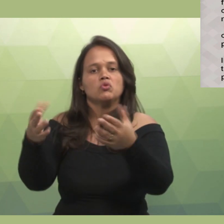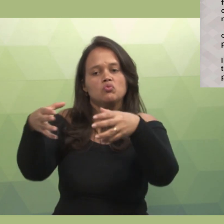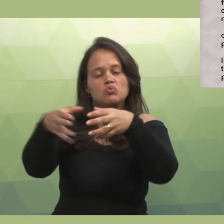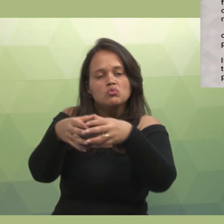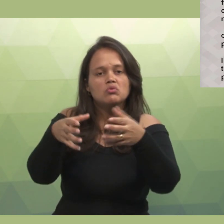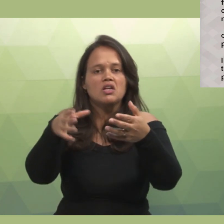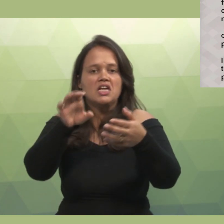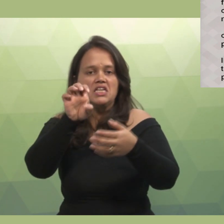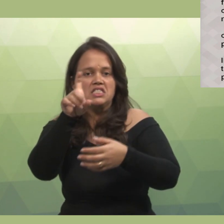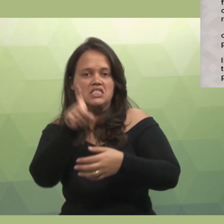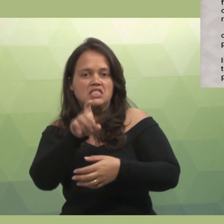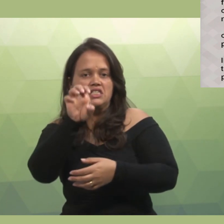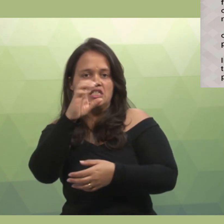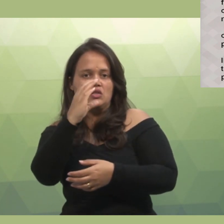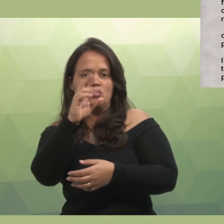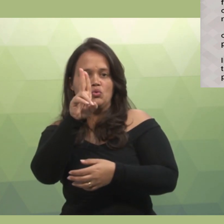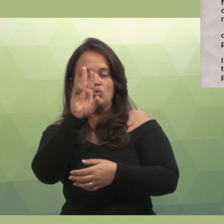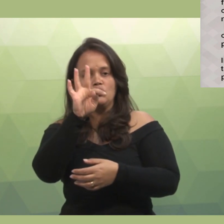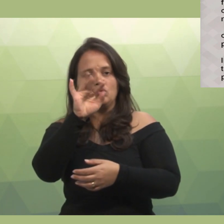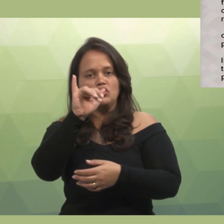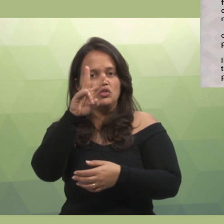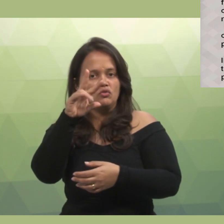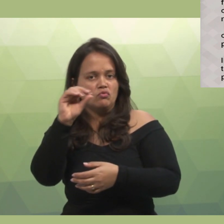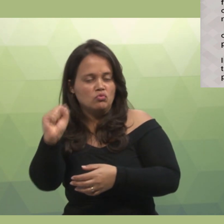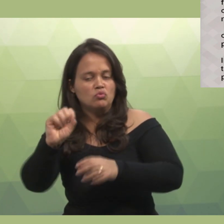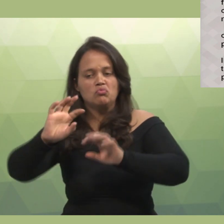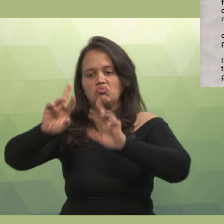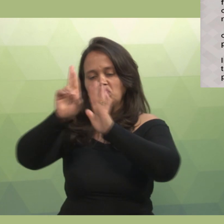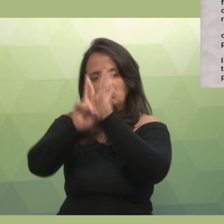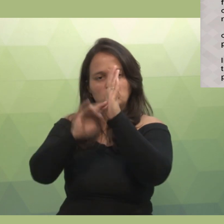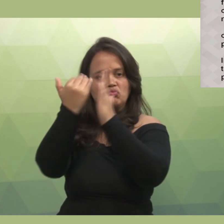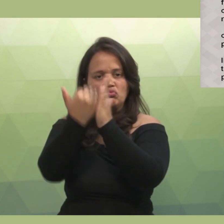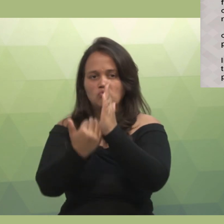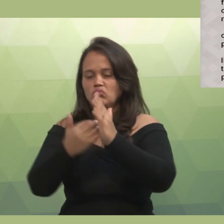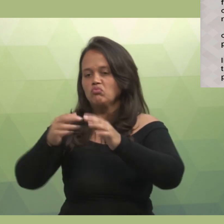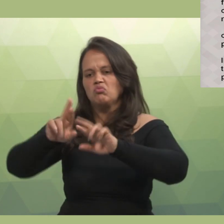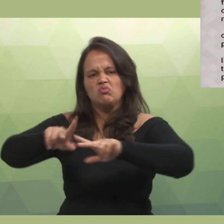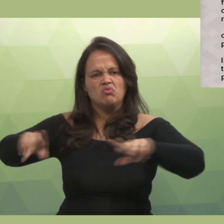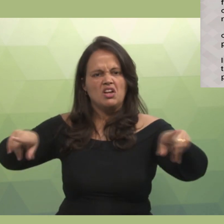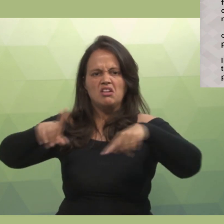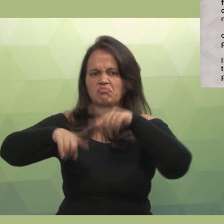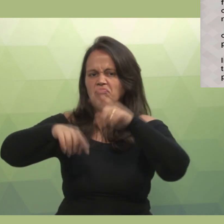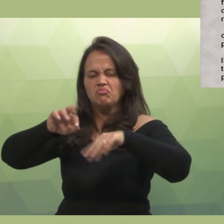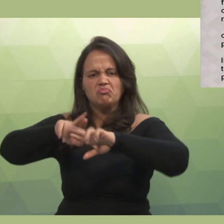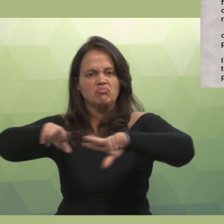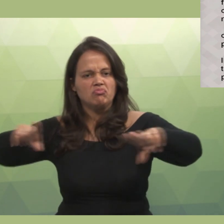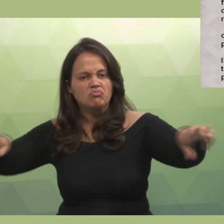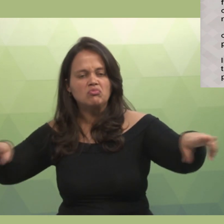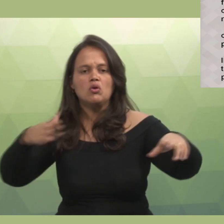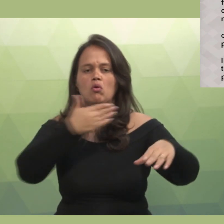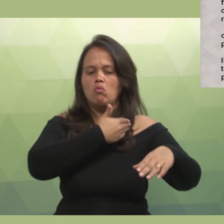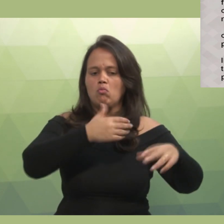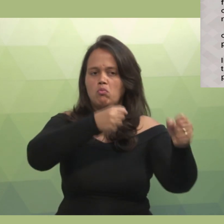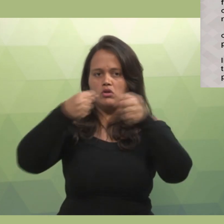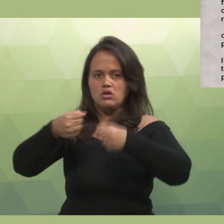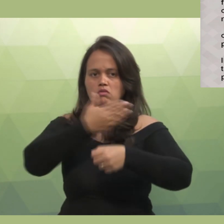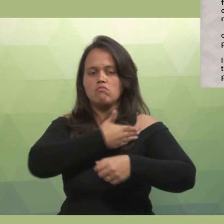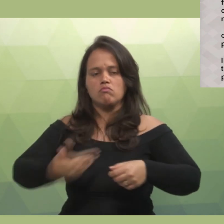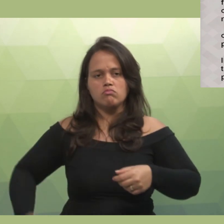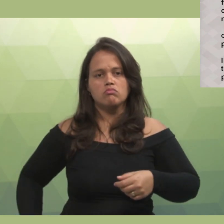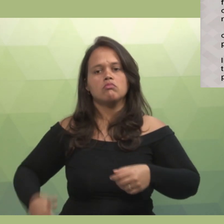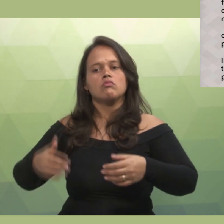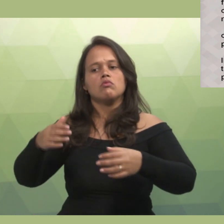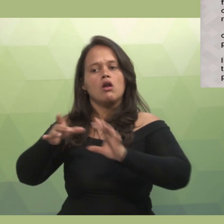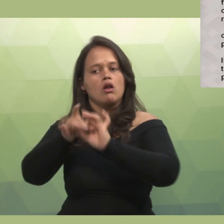em instituições, órgãos executivos e normativos, recursos e meios articulados pelo poder